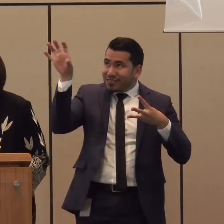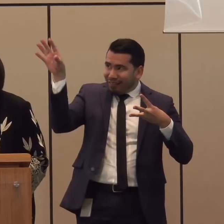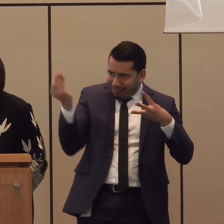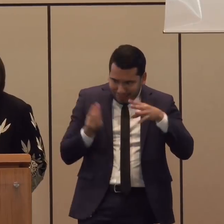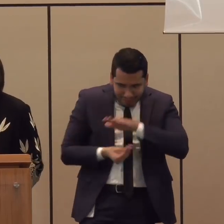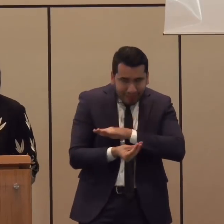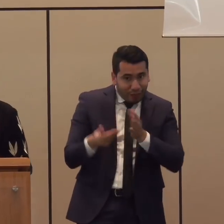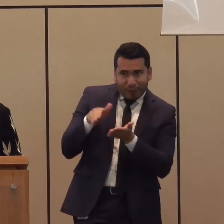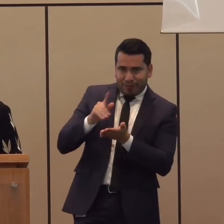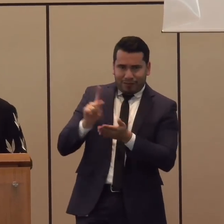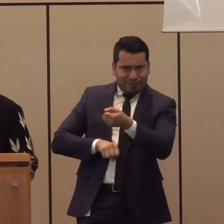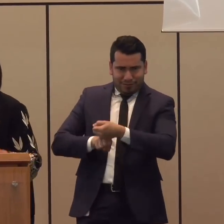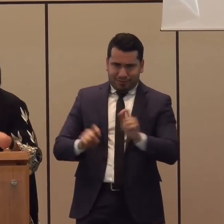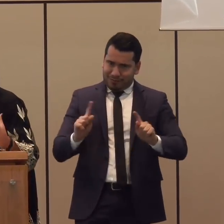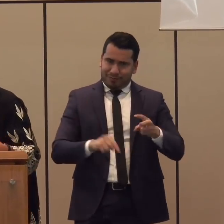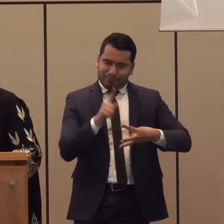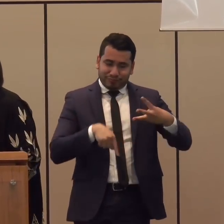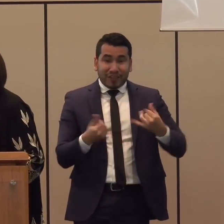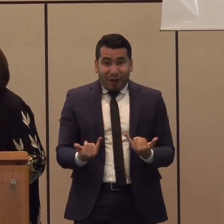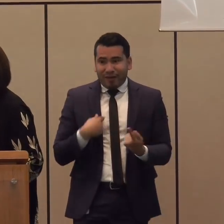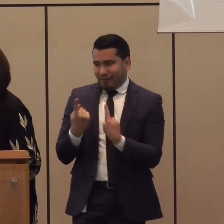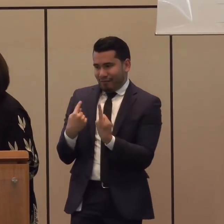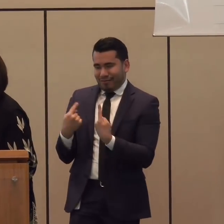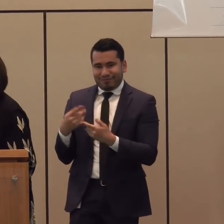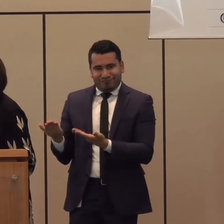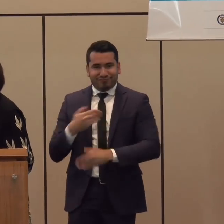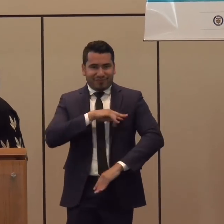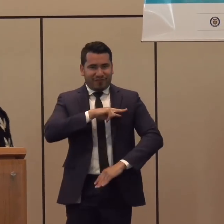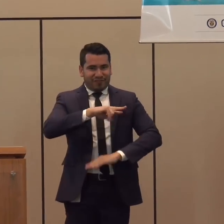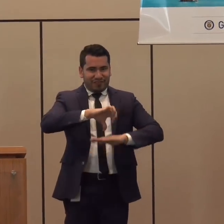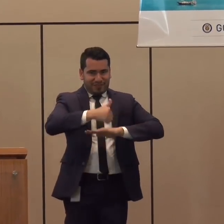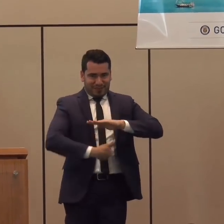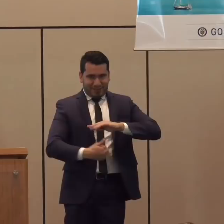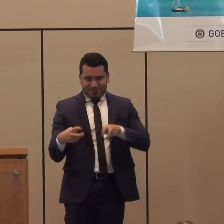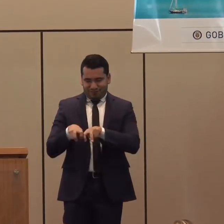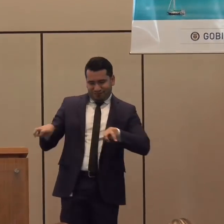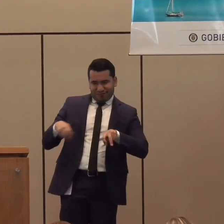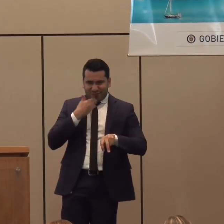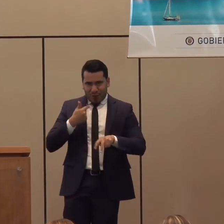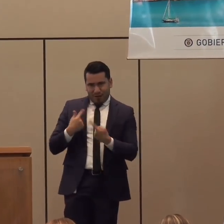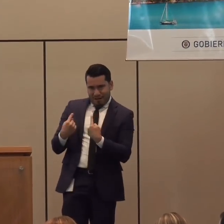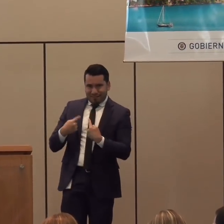ustedes y viceministros para que esto sea mucho más agradable que yo hablando solo